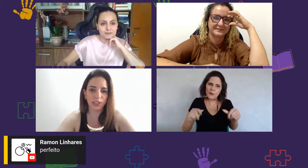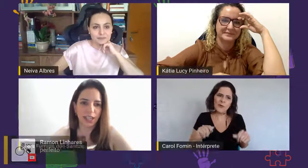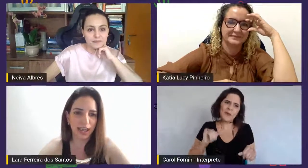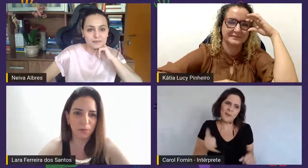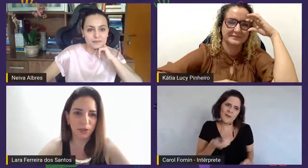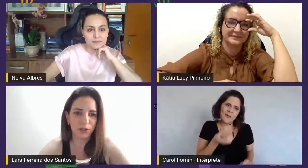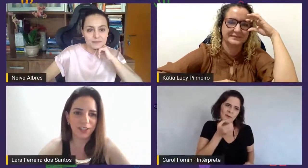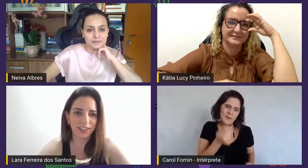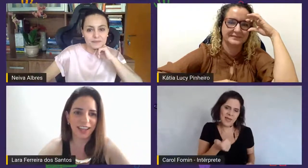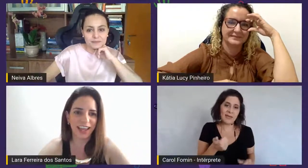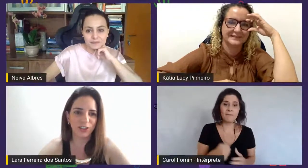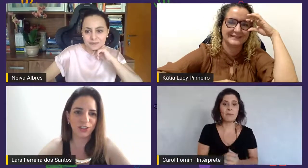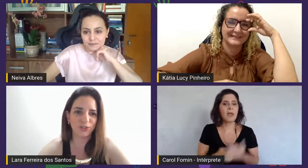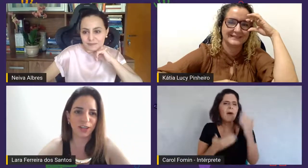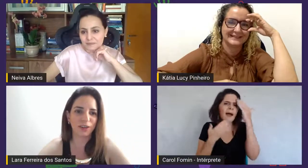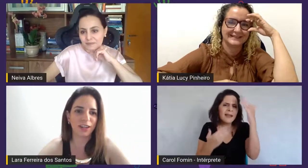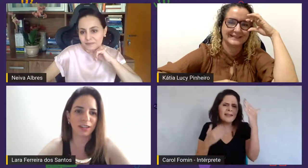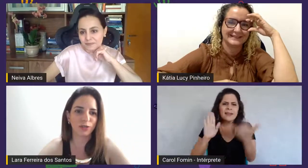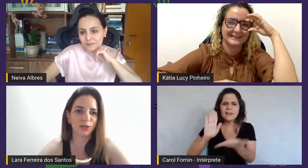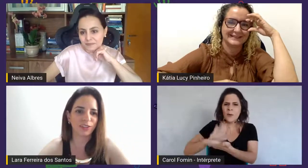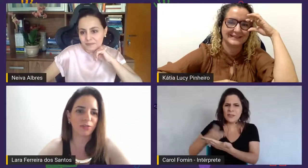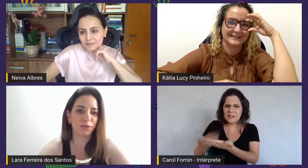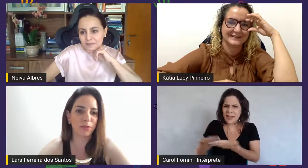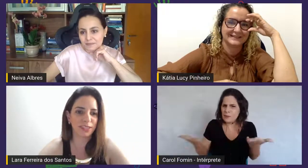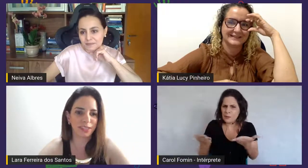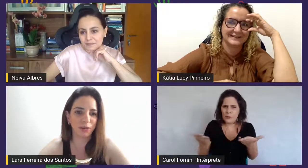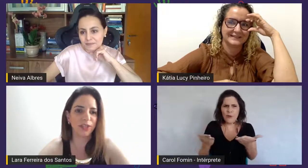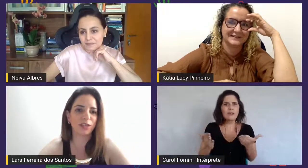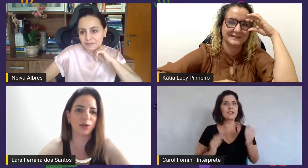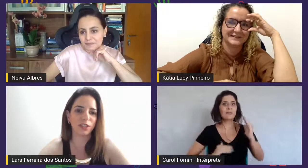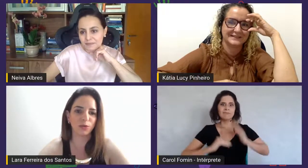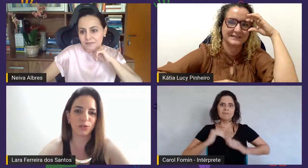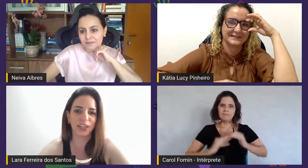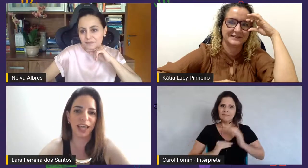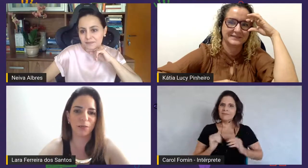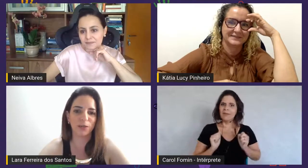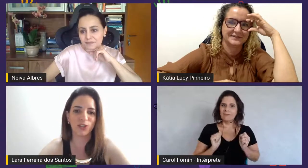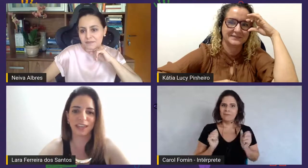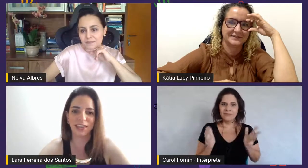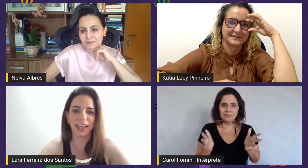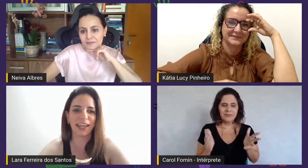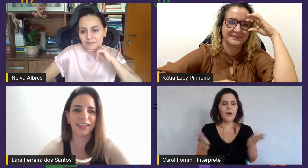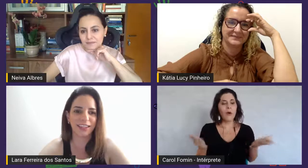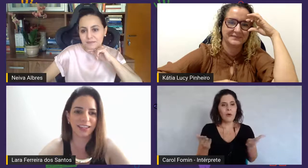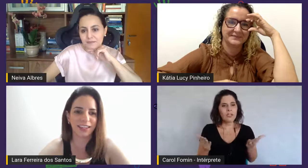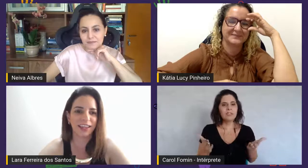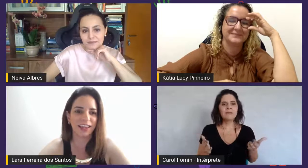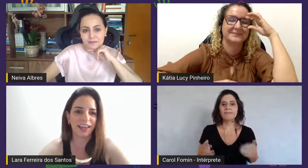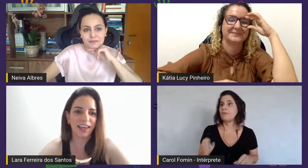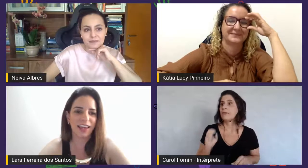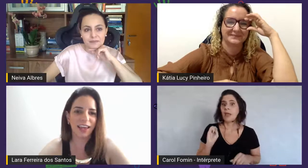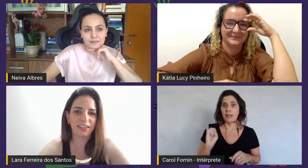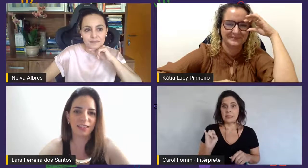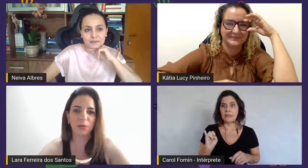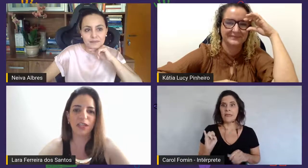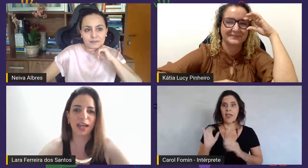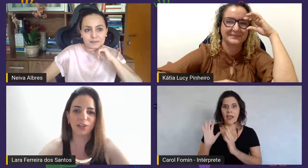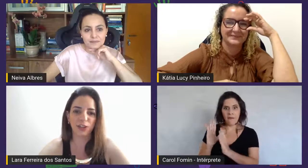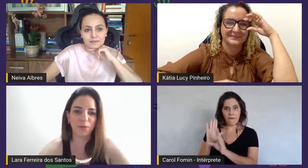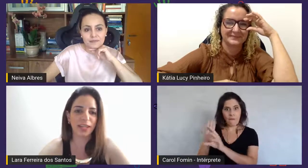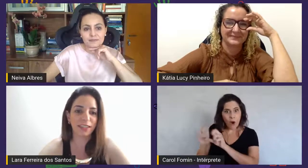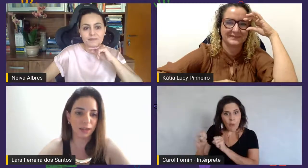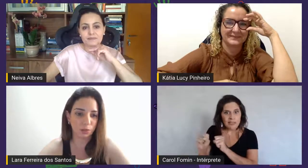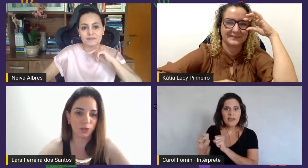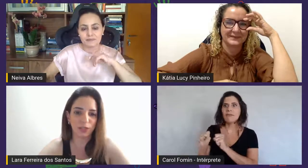atuação dos intérpretes, né? A gente vem falando da formação e da atuação dos intérpretes, e sem eles aqui a